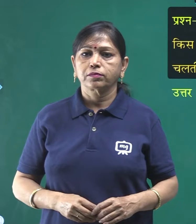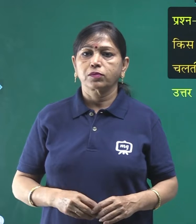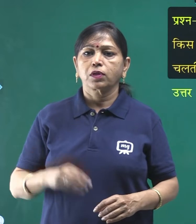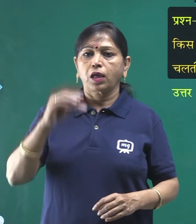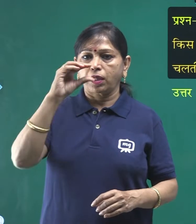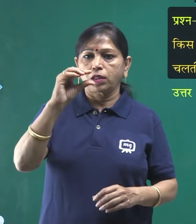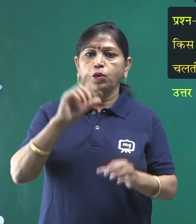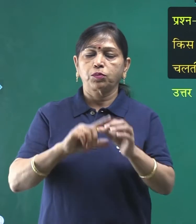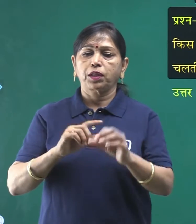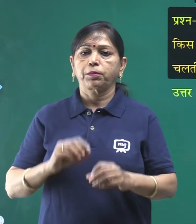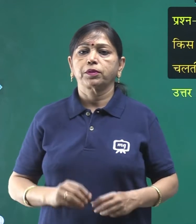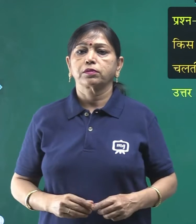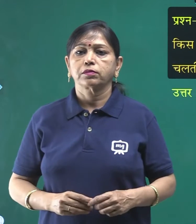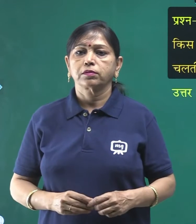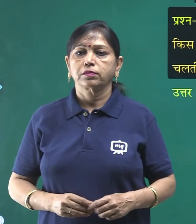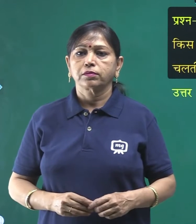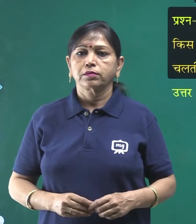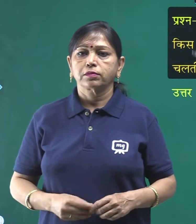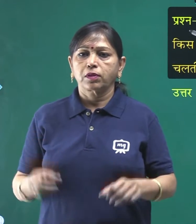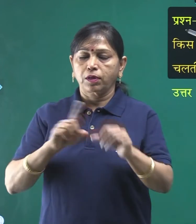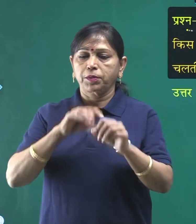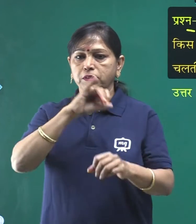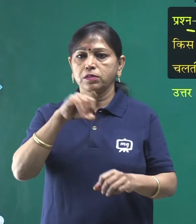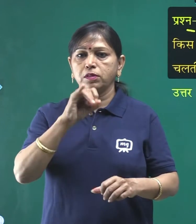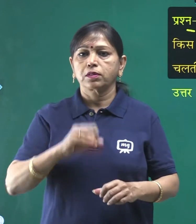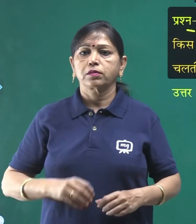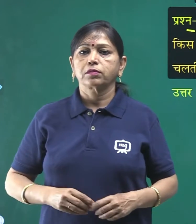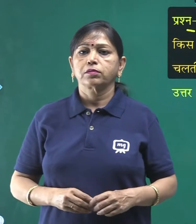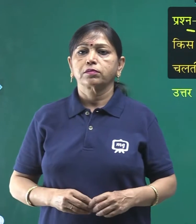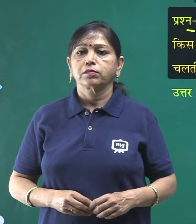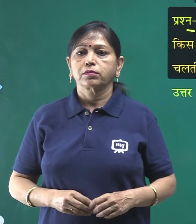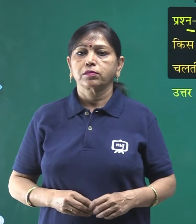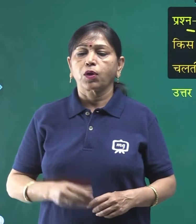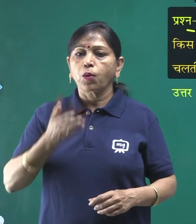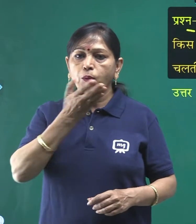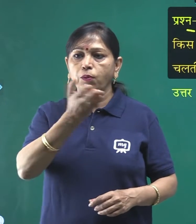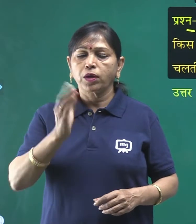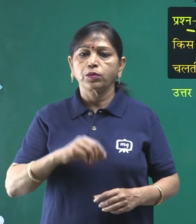अतिलोकनात्मक प्रश्न। प्रश्न 6 वायु,